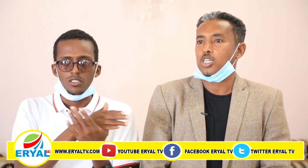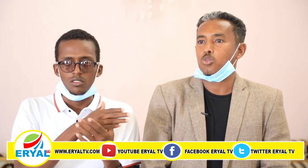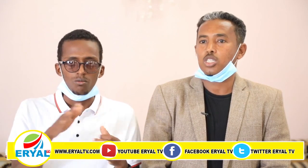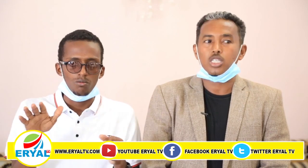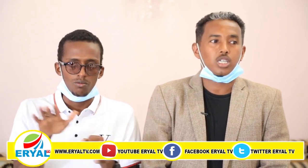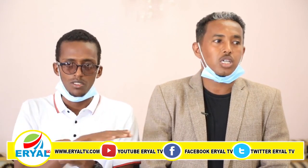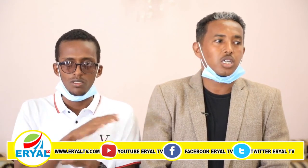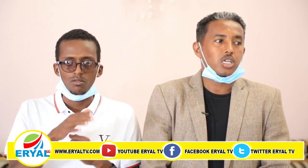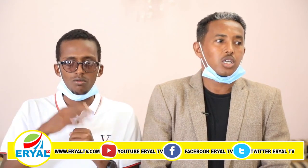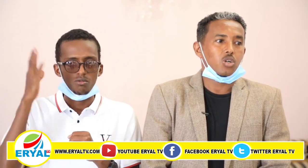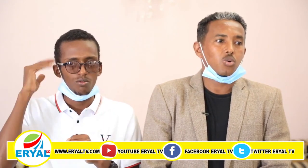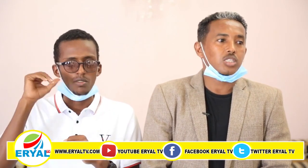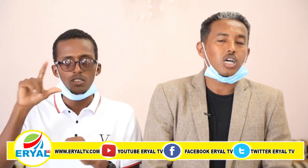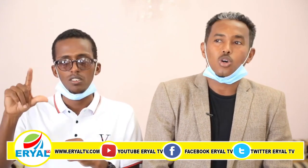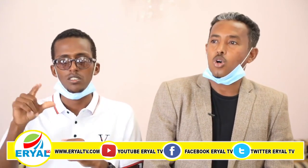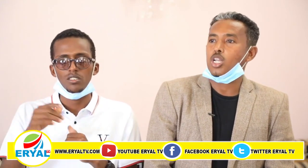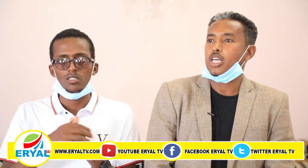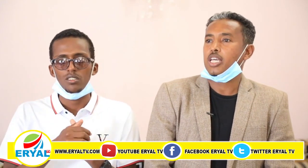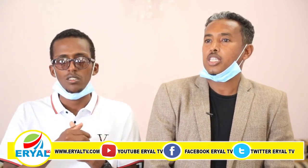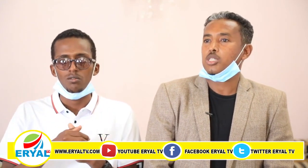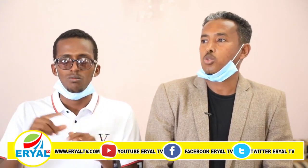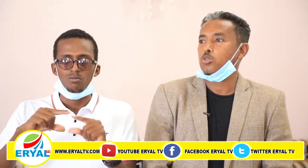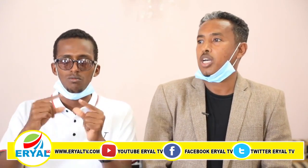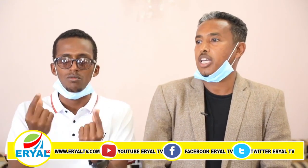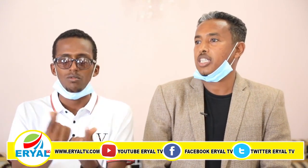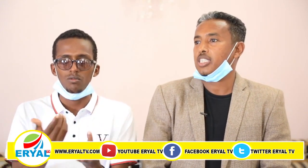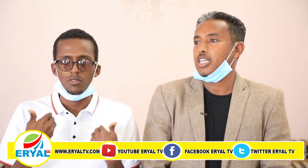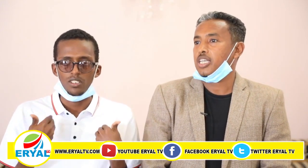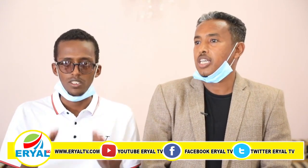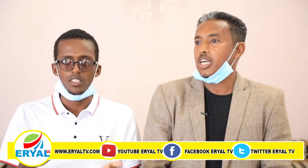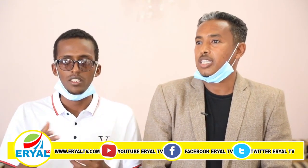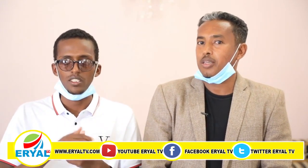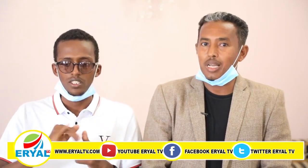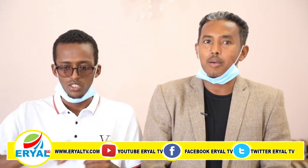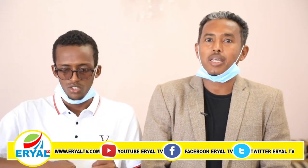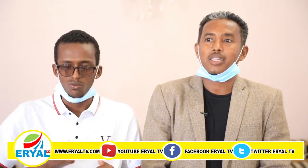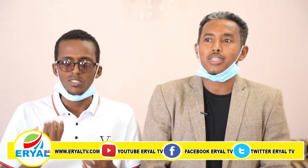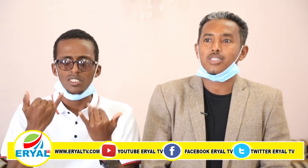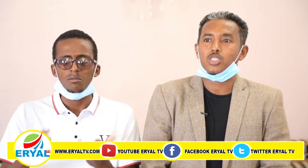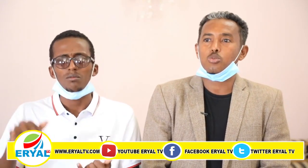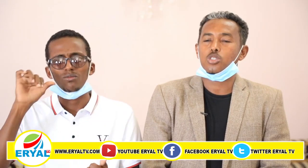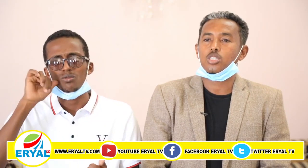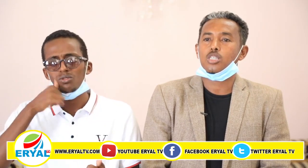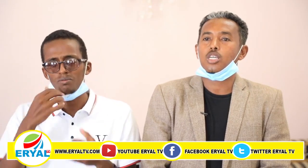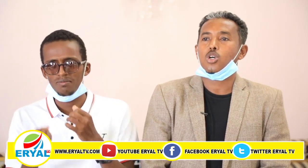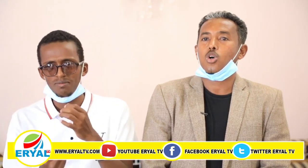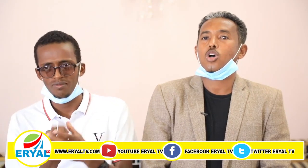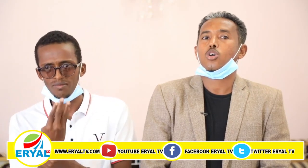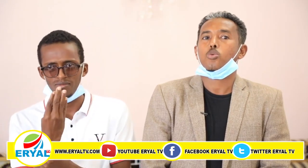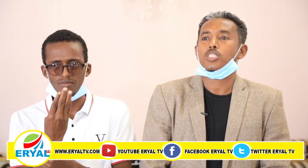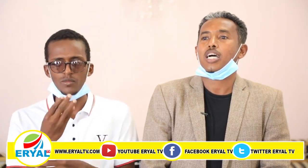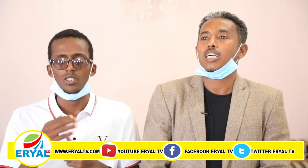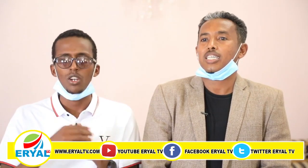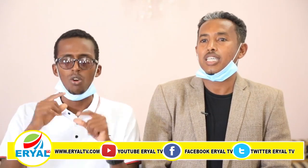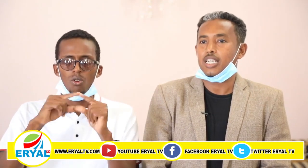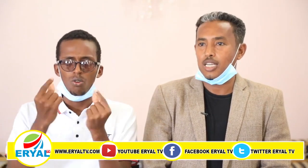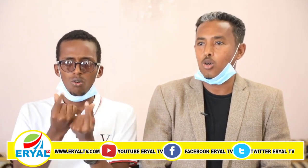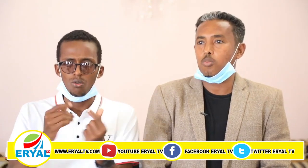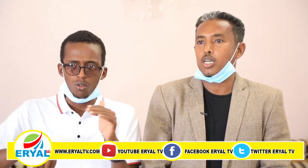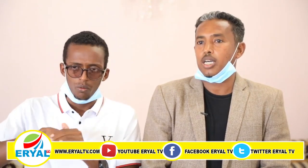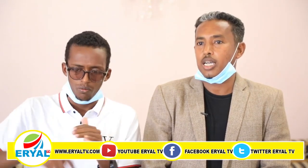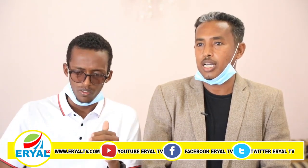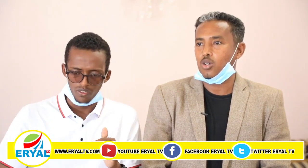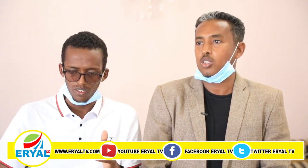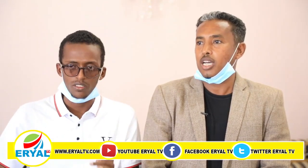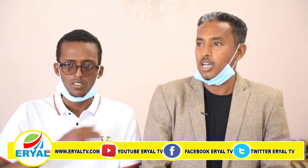bay ka horeysaa runtii. Waata koox leh Jabuuti waxay ahayd hadday bilaabeen. Jabuuti koox kubadda cagta ciyaarta